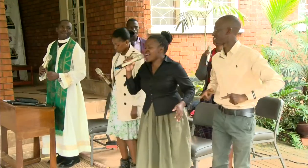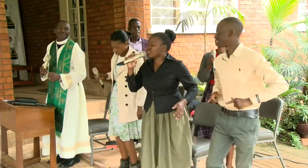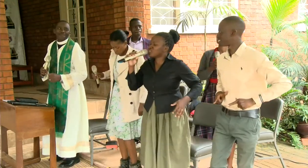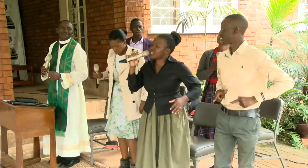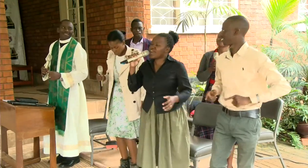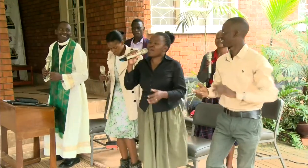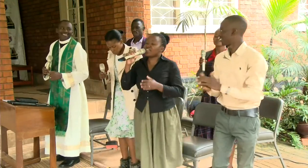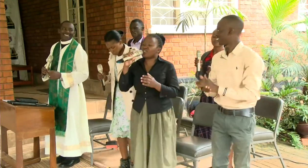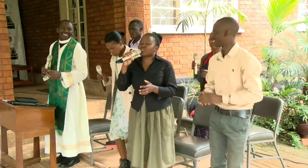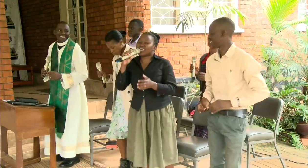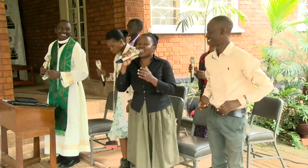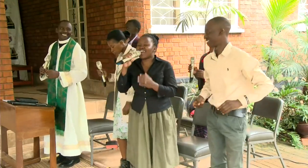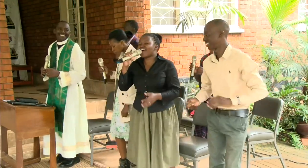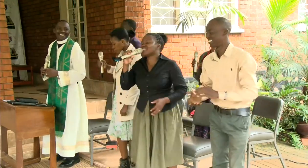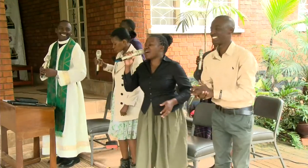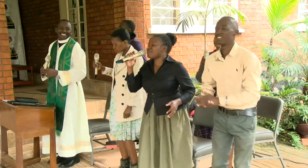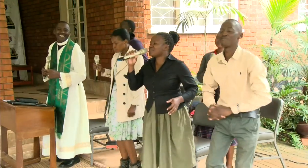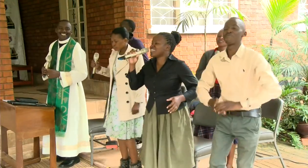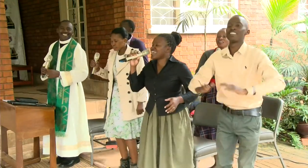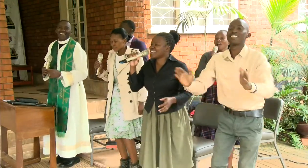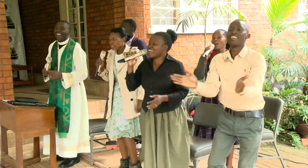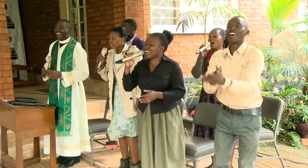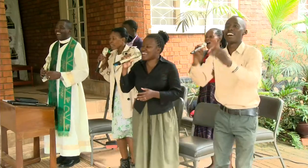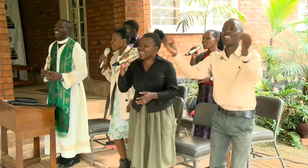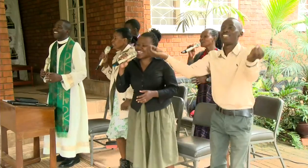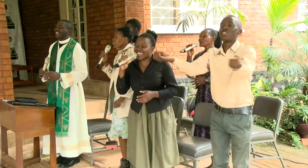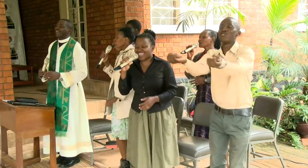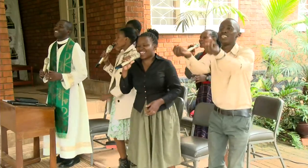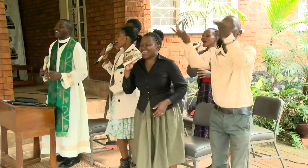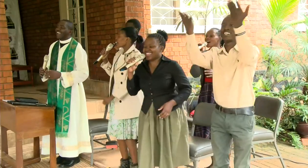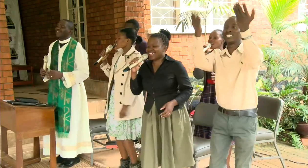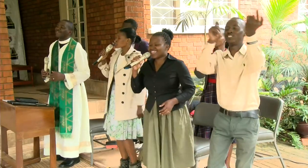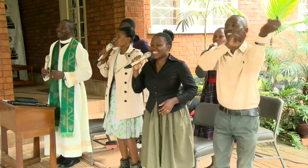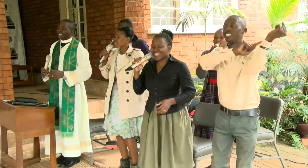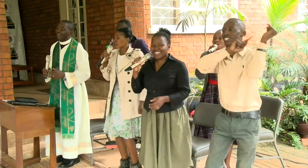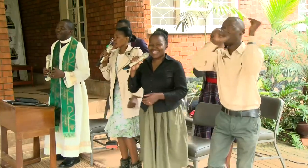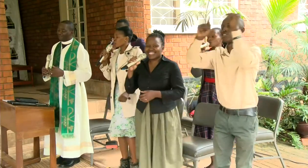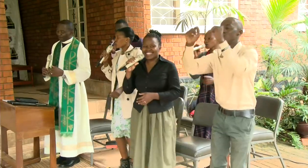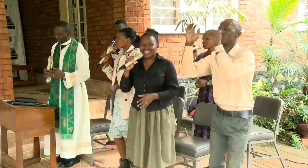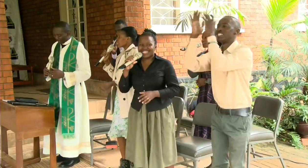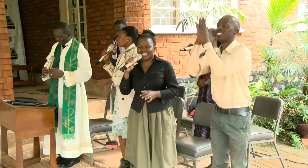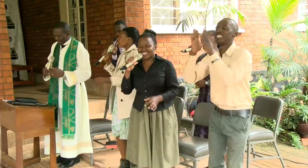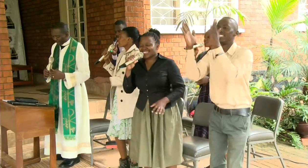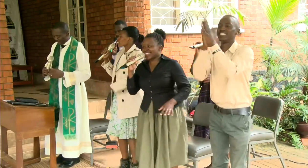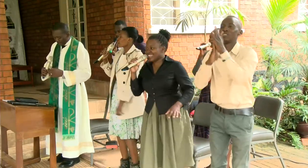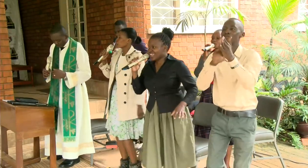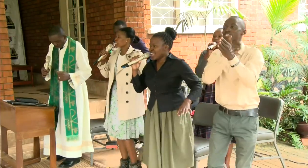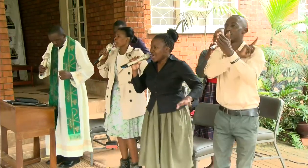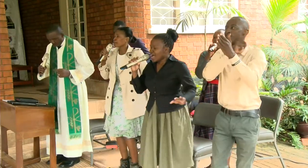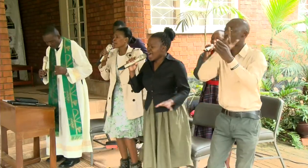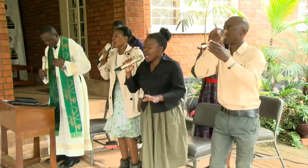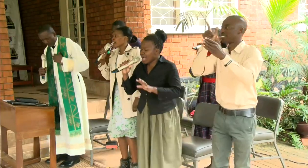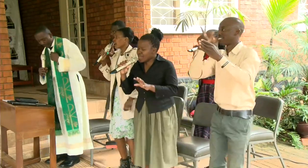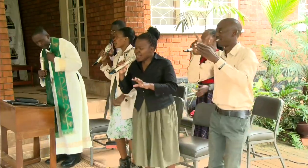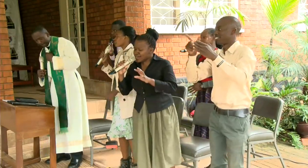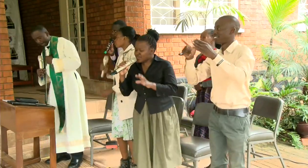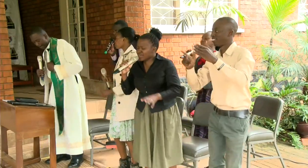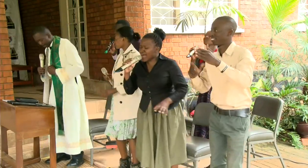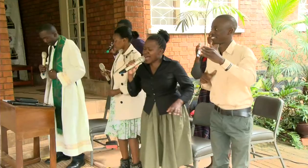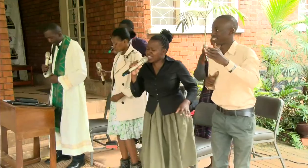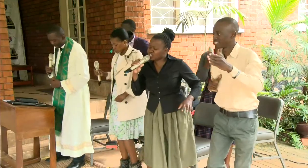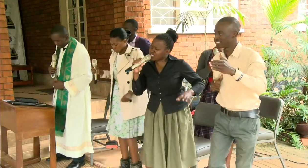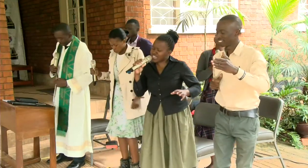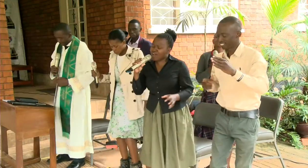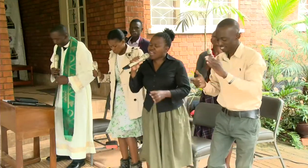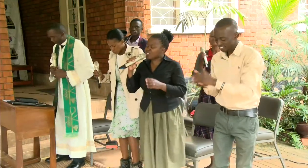Haleluya, tuze wano okutendereza munene. Haleluya, tuze wano okutendereza Mukama.